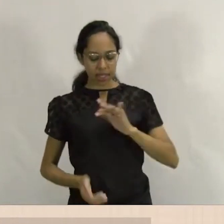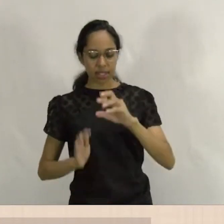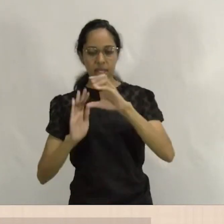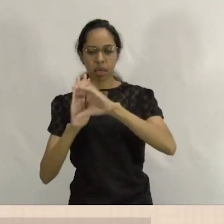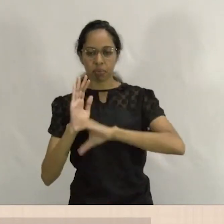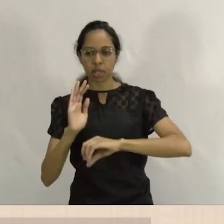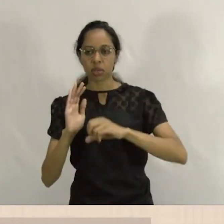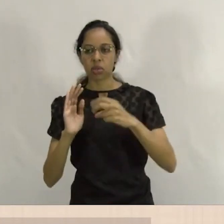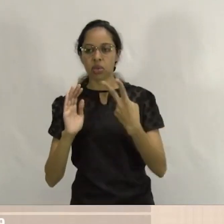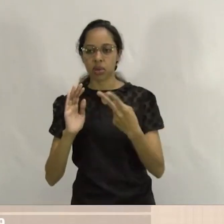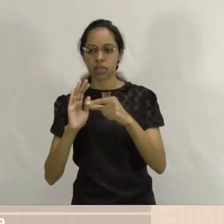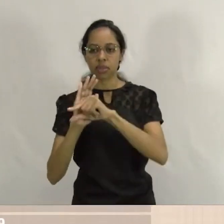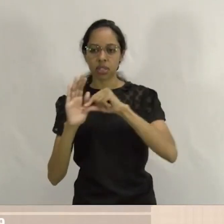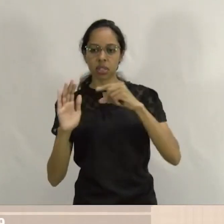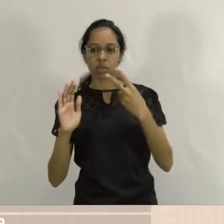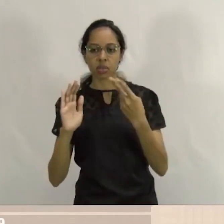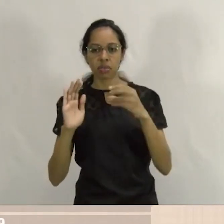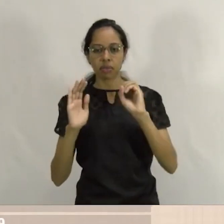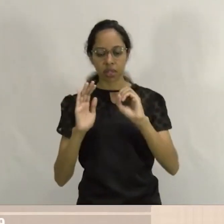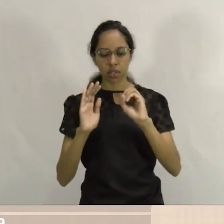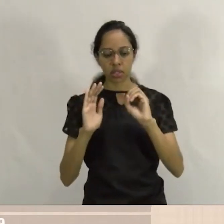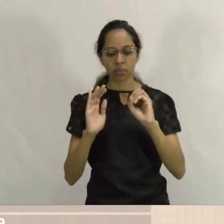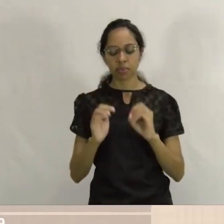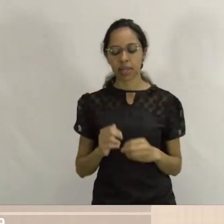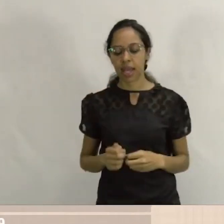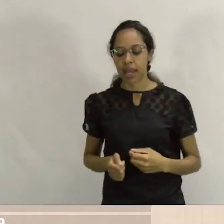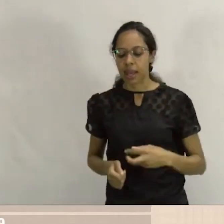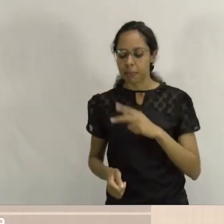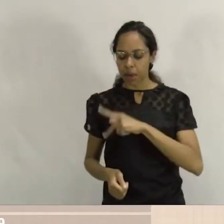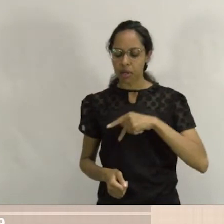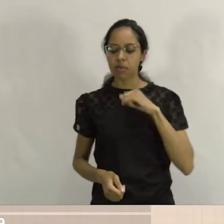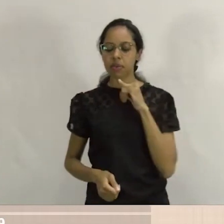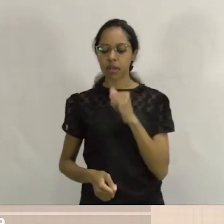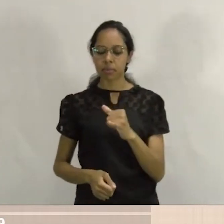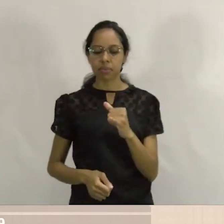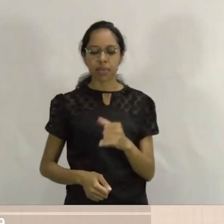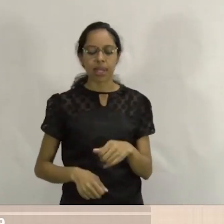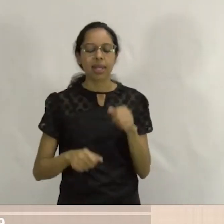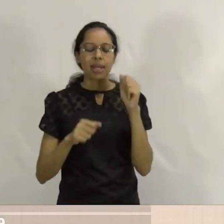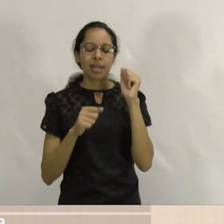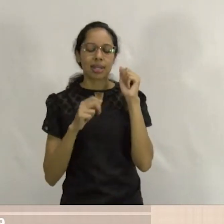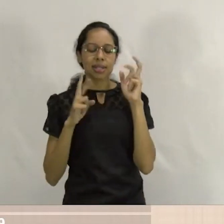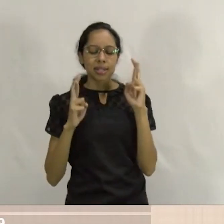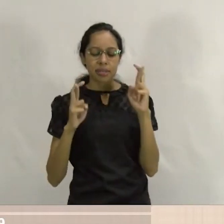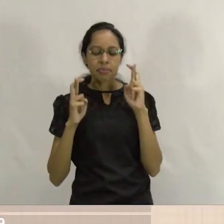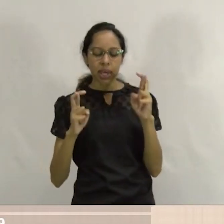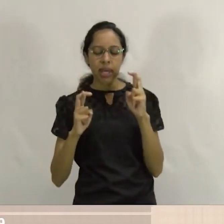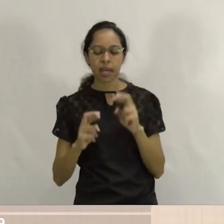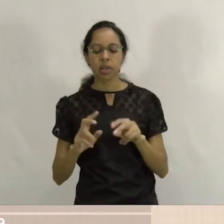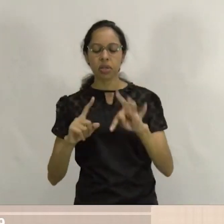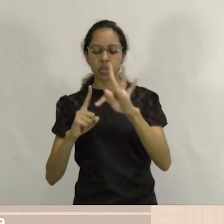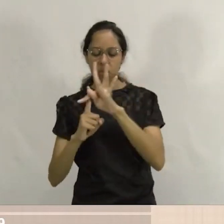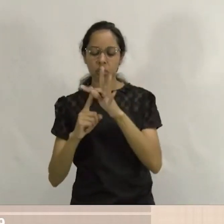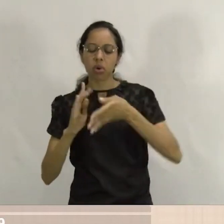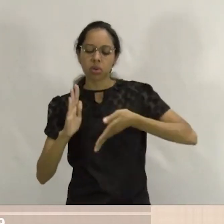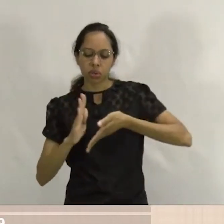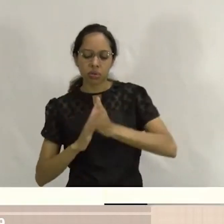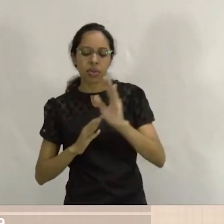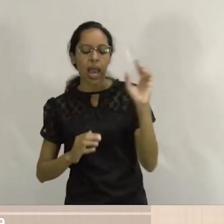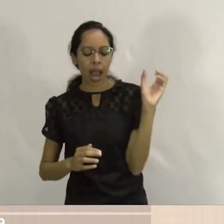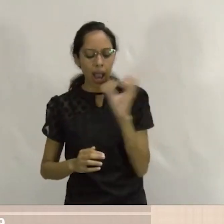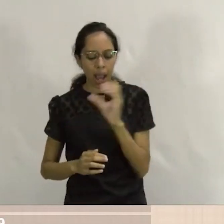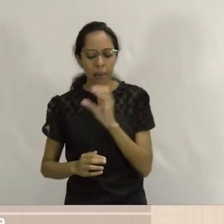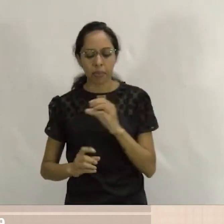Versículo 19 diz assim: espero, porém, no Senhor Jesus mandar-vos Timóteo o mais breve possível, a fim de que